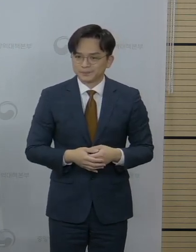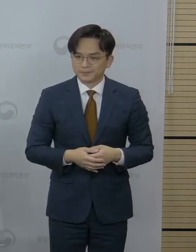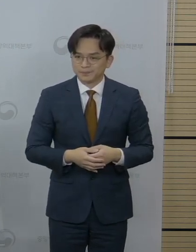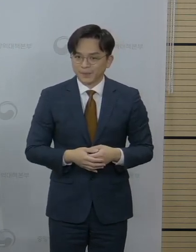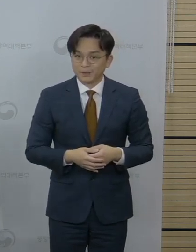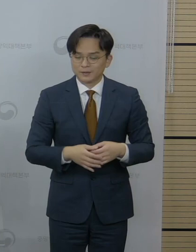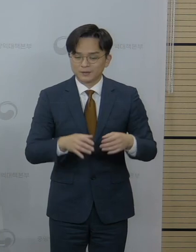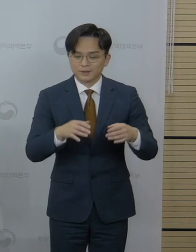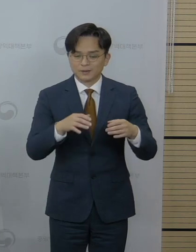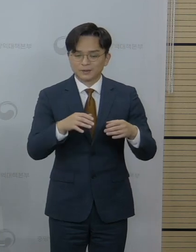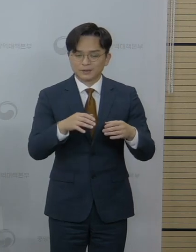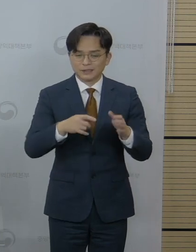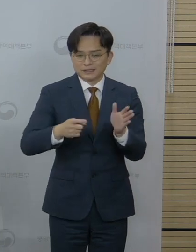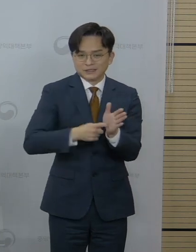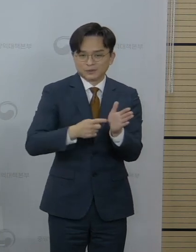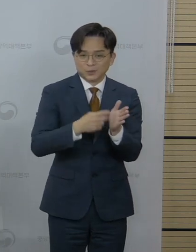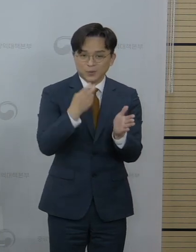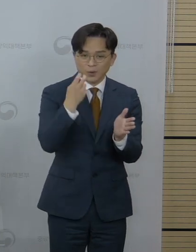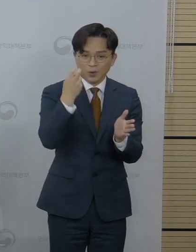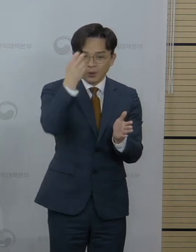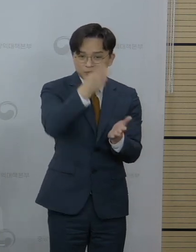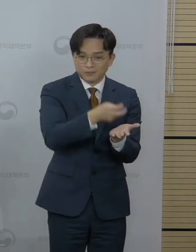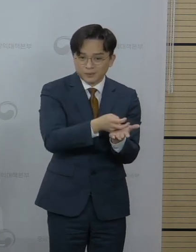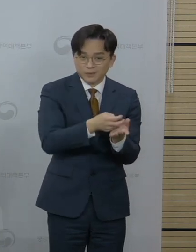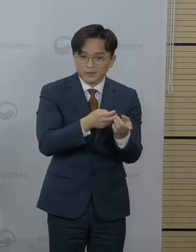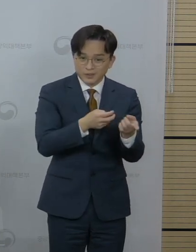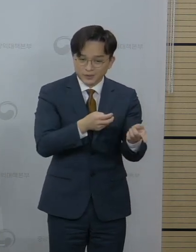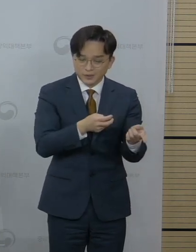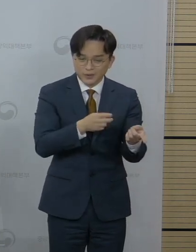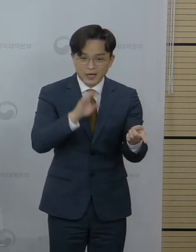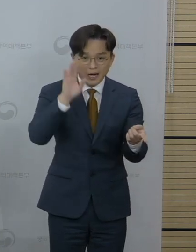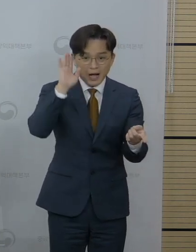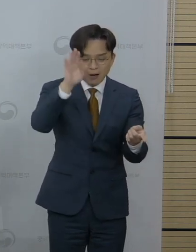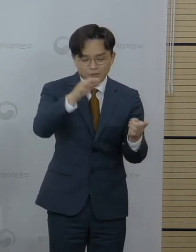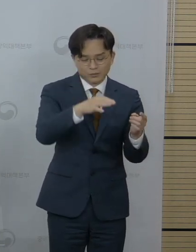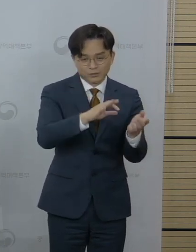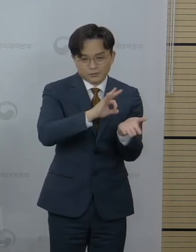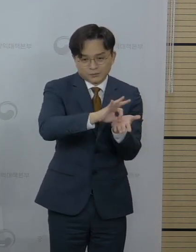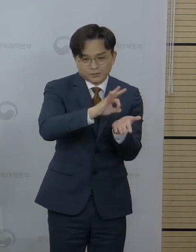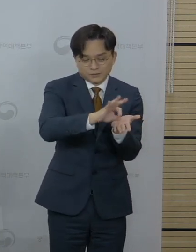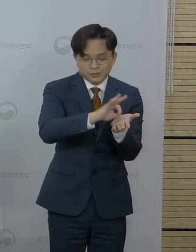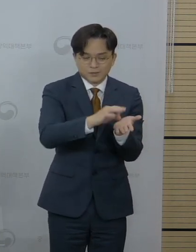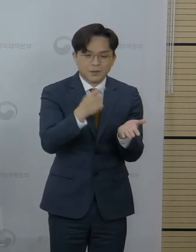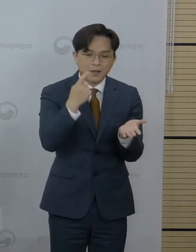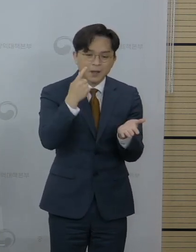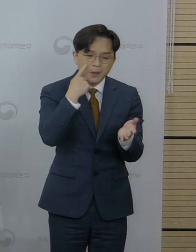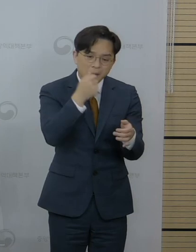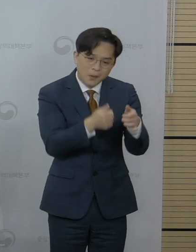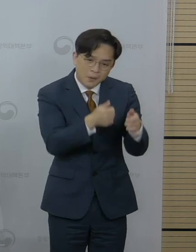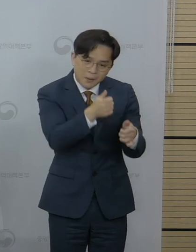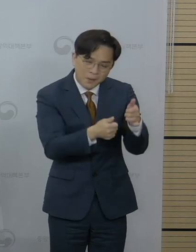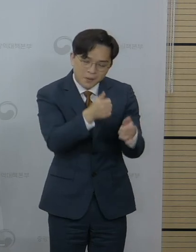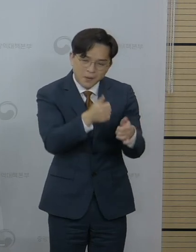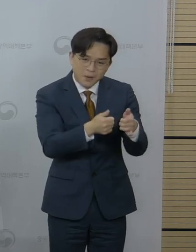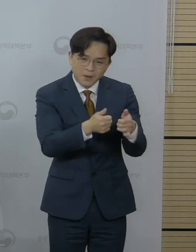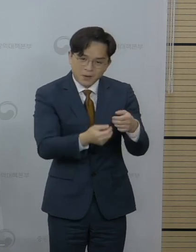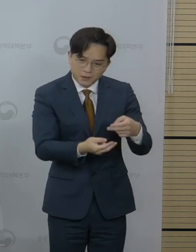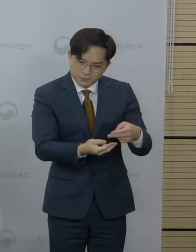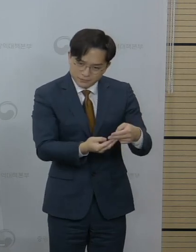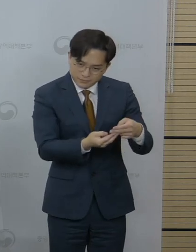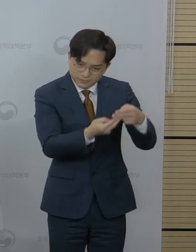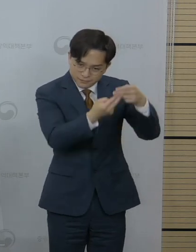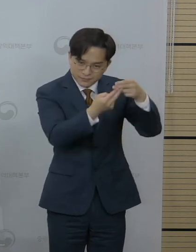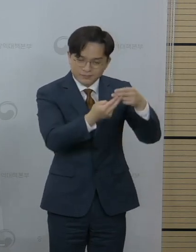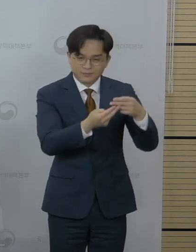도구의 하나로 이제 활용되는 것이기 때문에 전체적으로 그 활용 면에 있어서는 또 다른 목적과